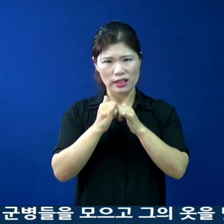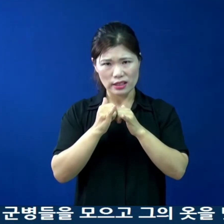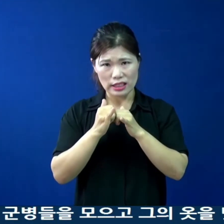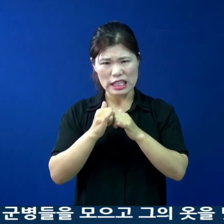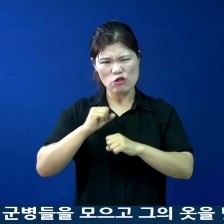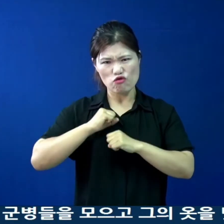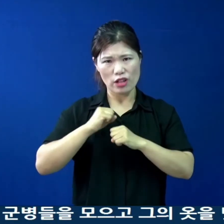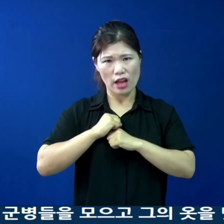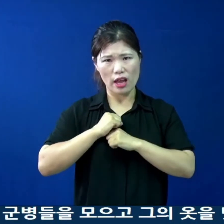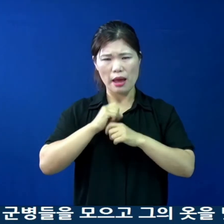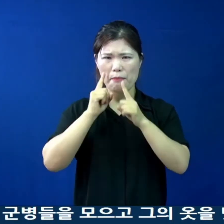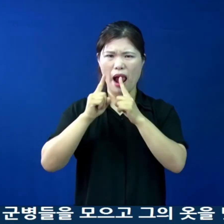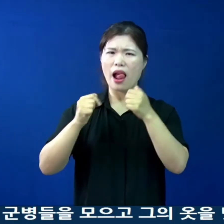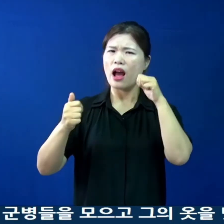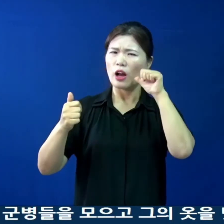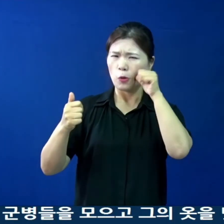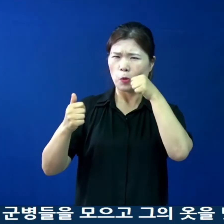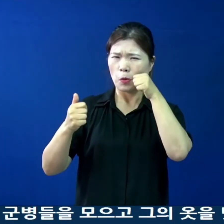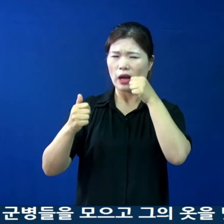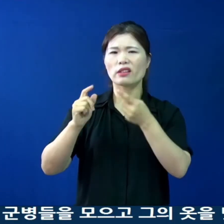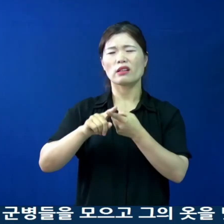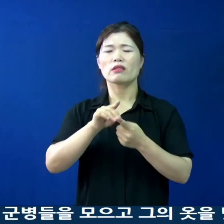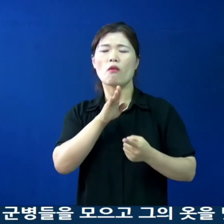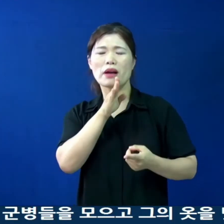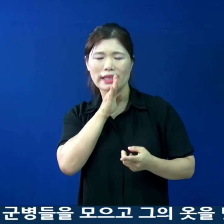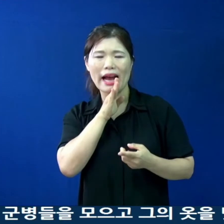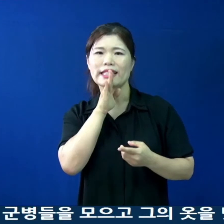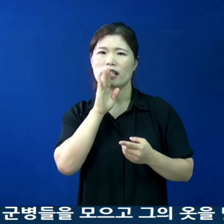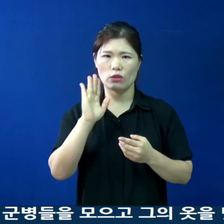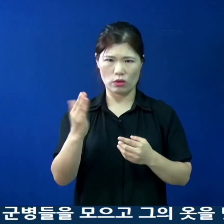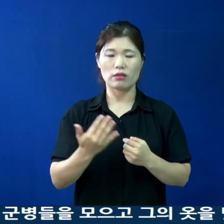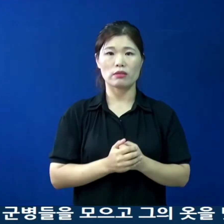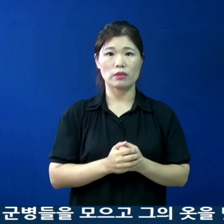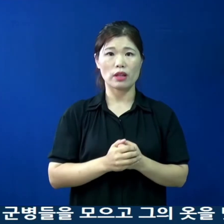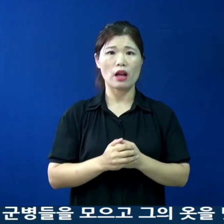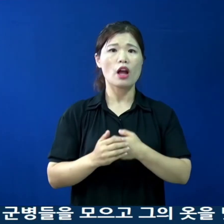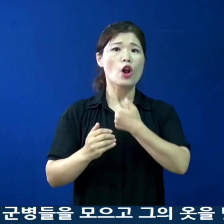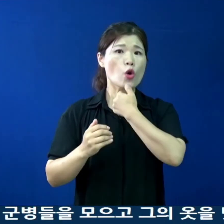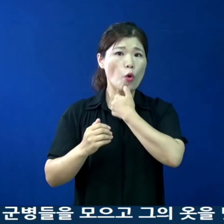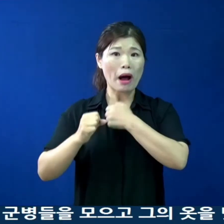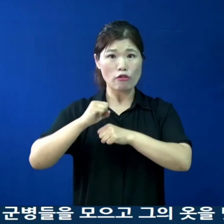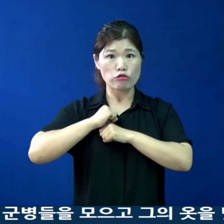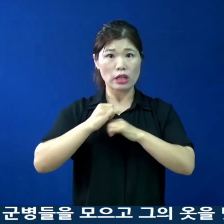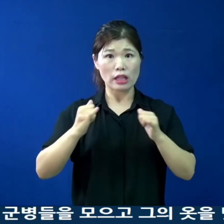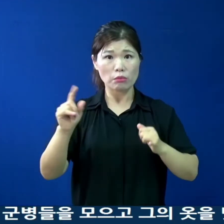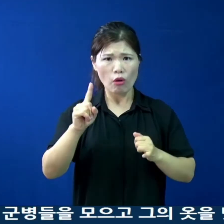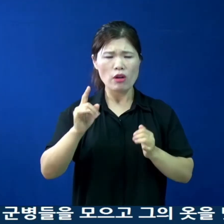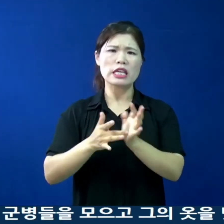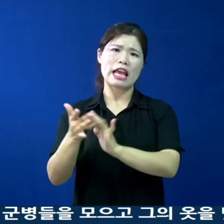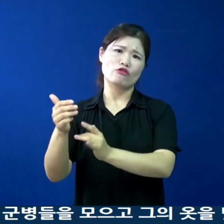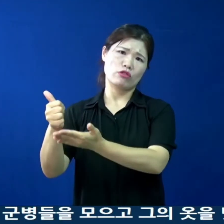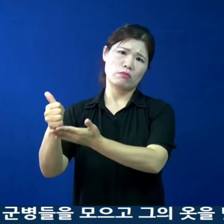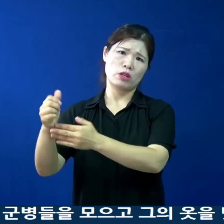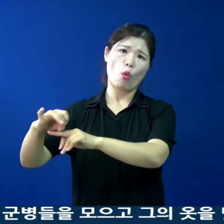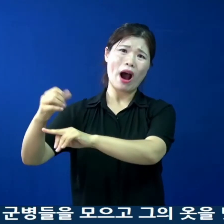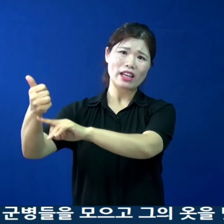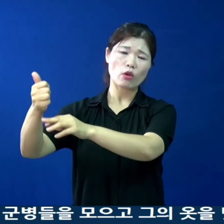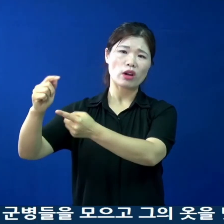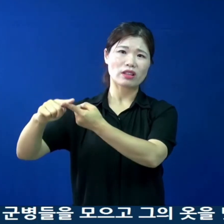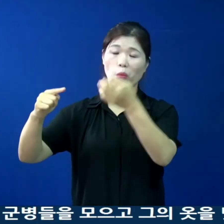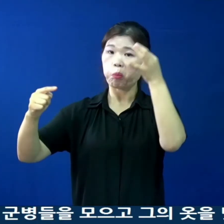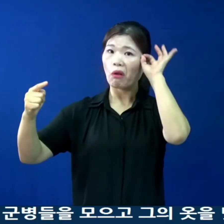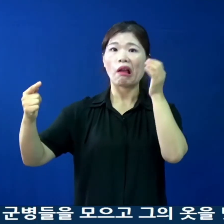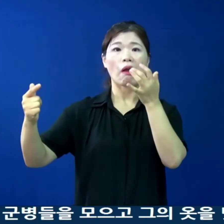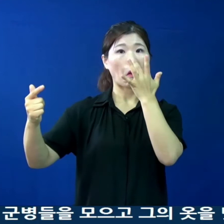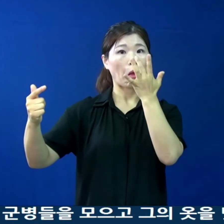이 희롱의 말은 사실이 되었습니다. 당연히 로마 군사는 예수님이 왕이신 것을 깨달을 리가